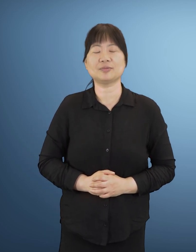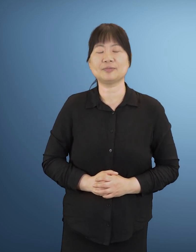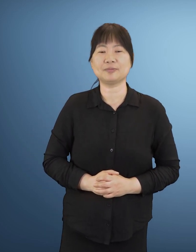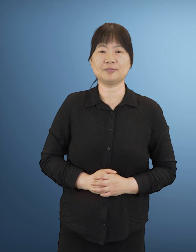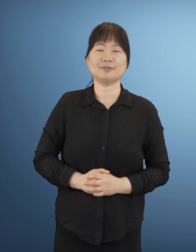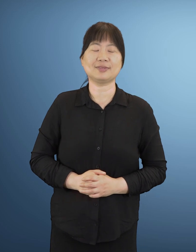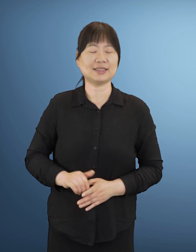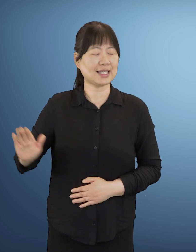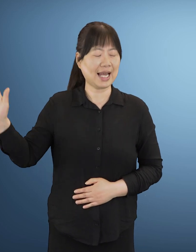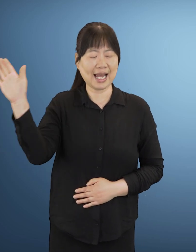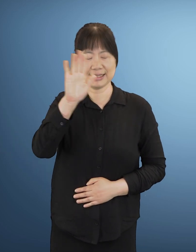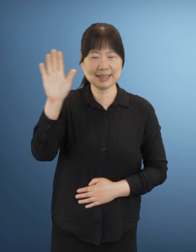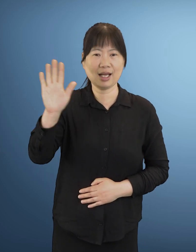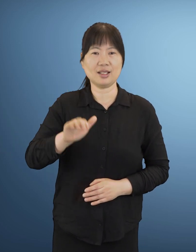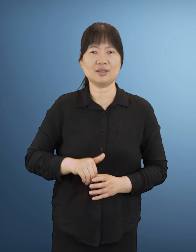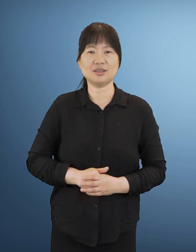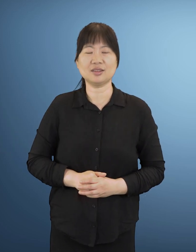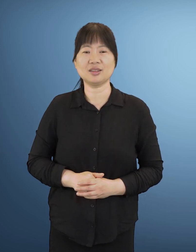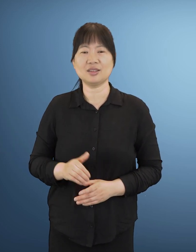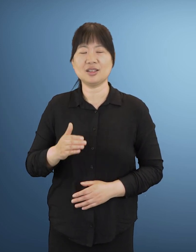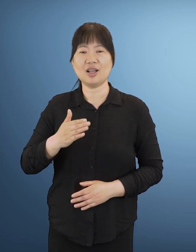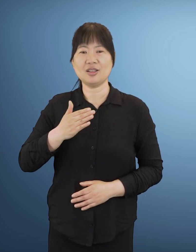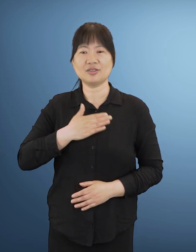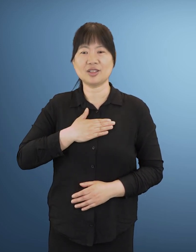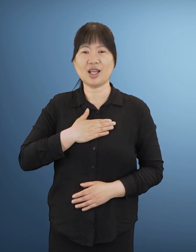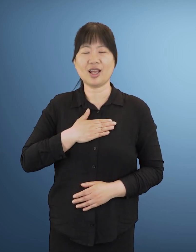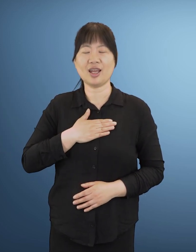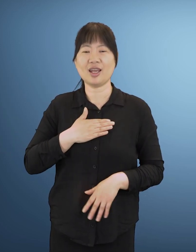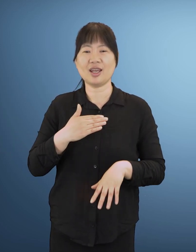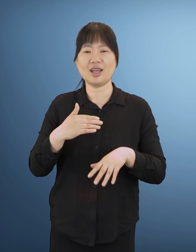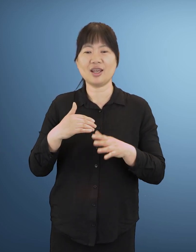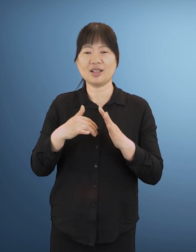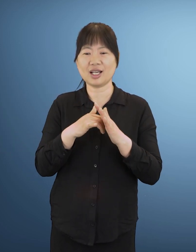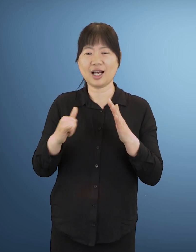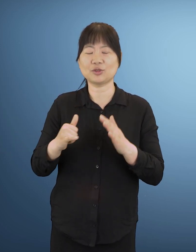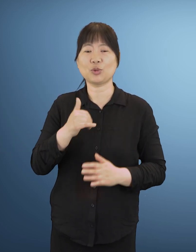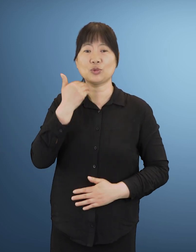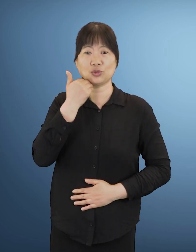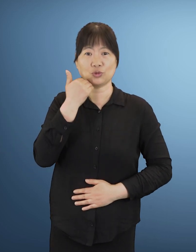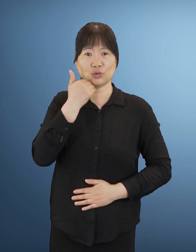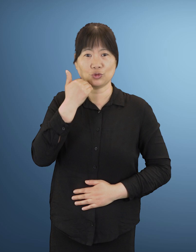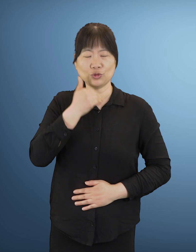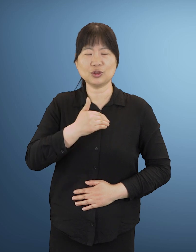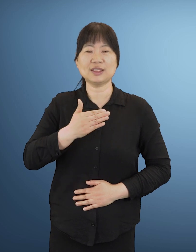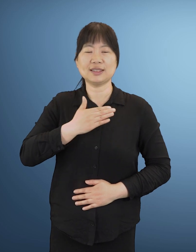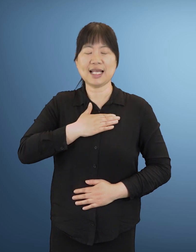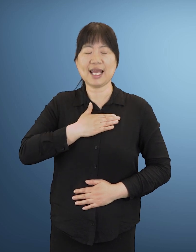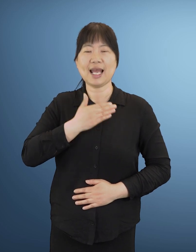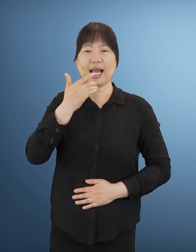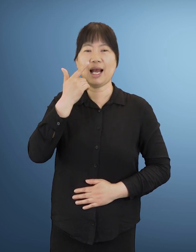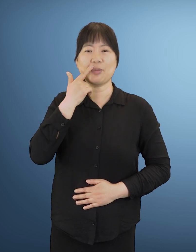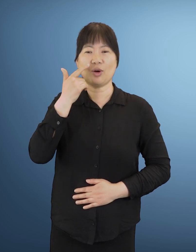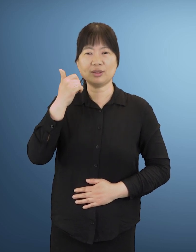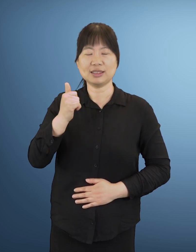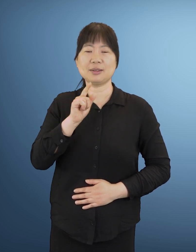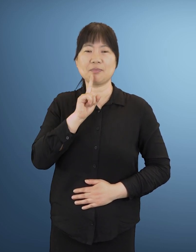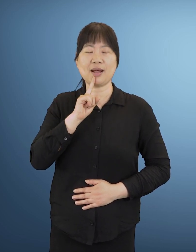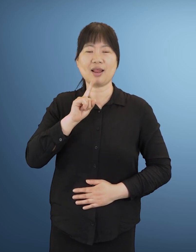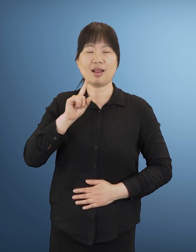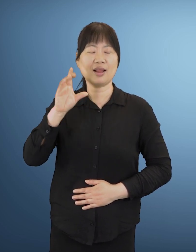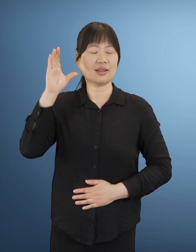제거하시고 누가 내 어머니고 누가 내 형제가 되겠느냐? 내 아버지의 말을